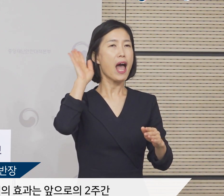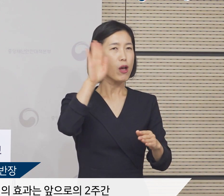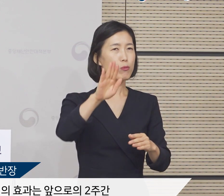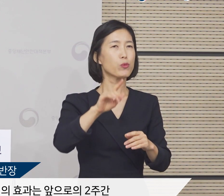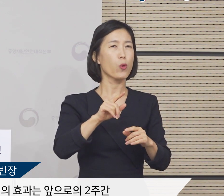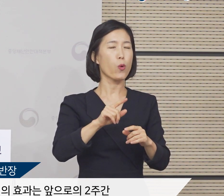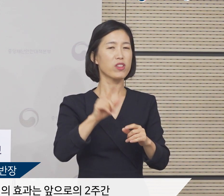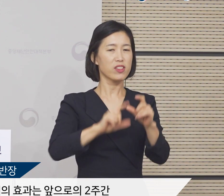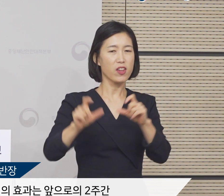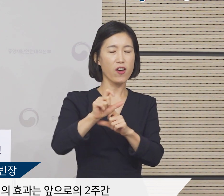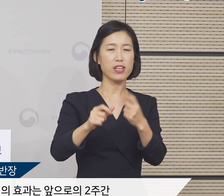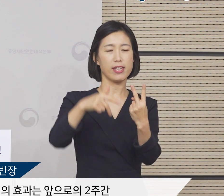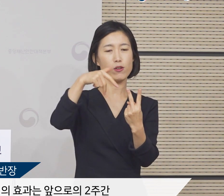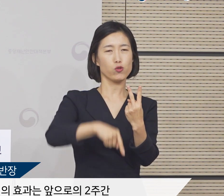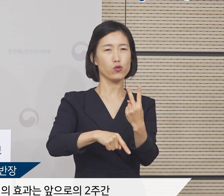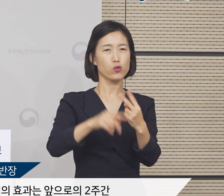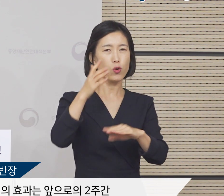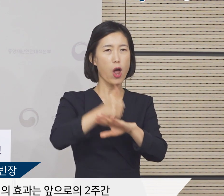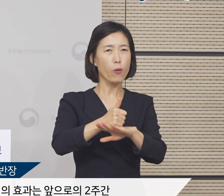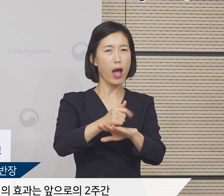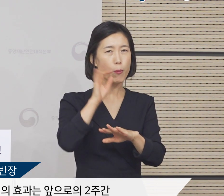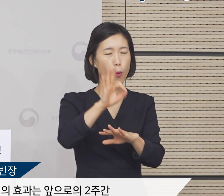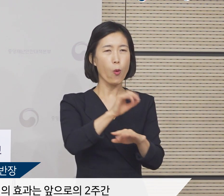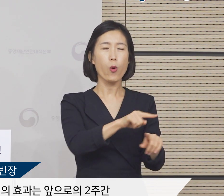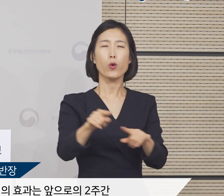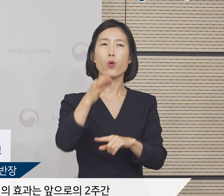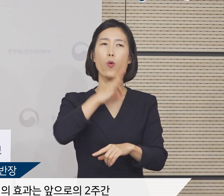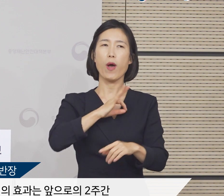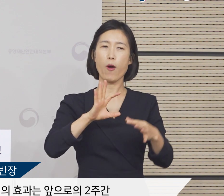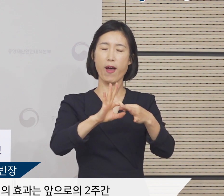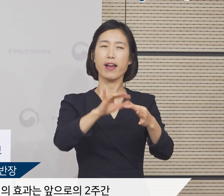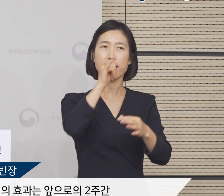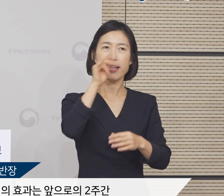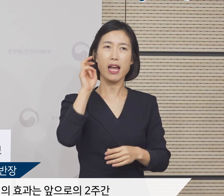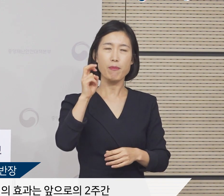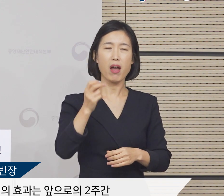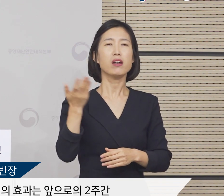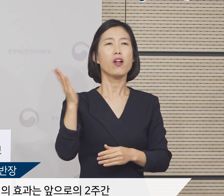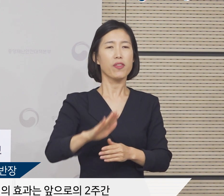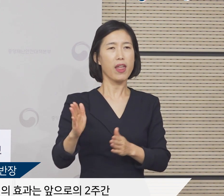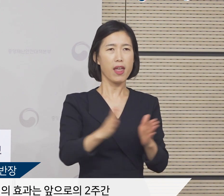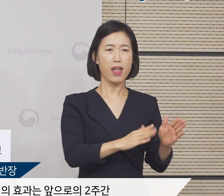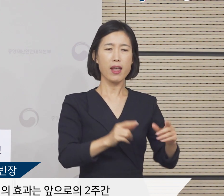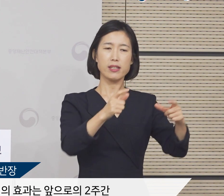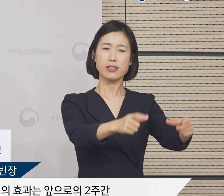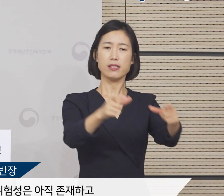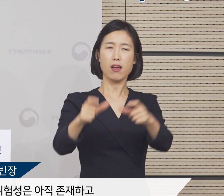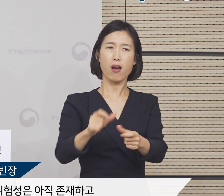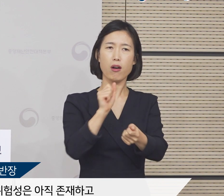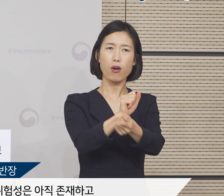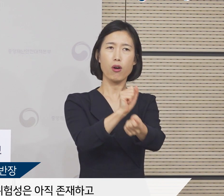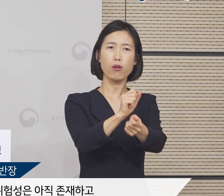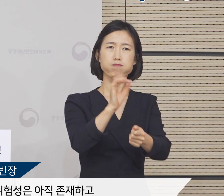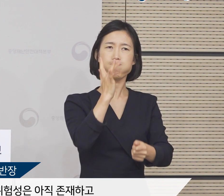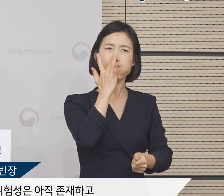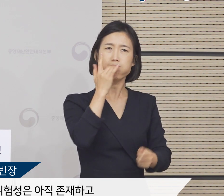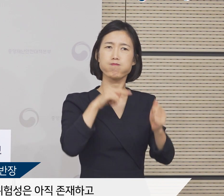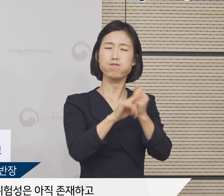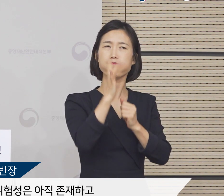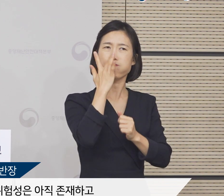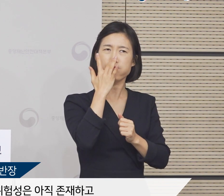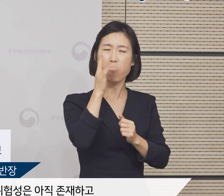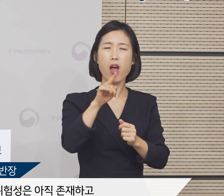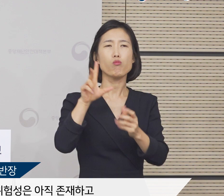앞으로의 2주간 서서히 나타날 것이나 지역사회 내에 확인되지 않는 감염자들과 4월 1일 이전의